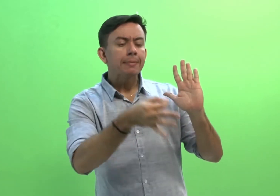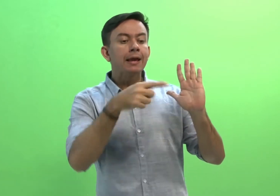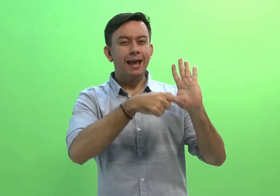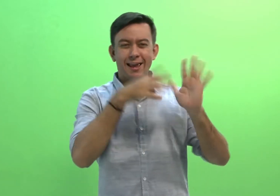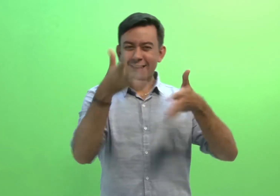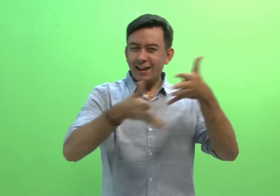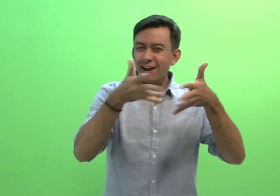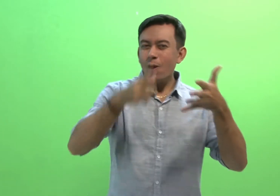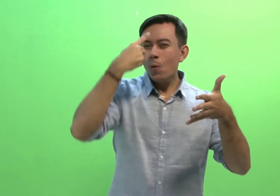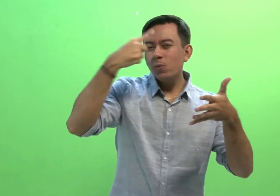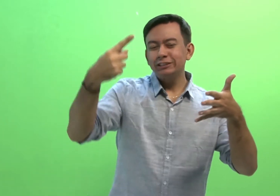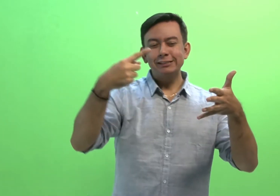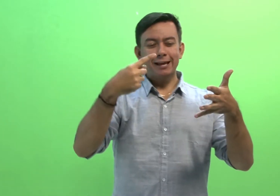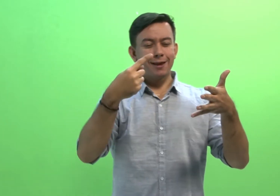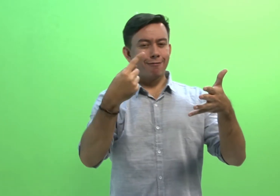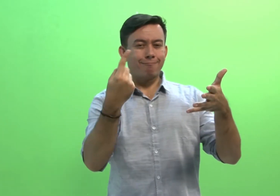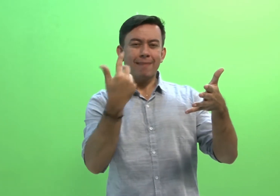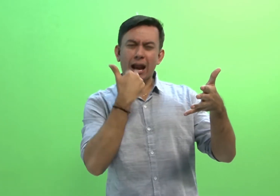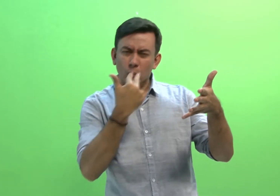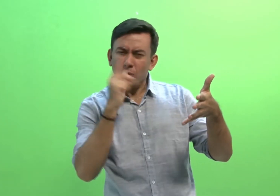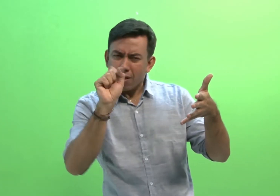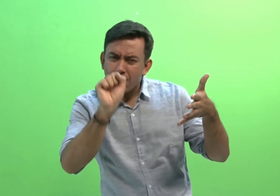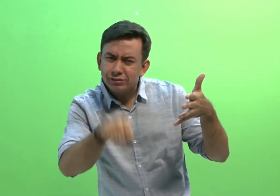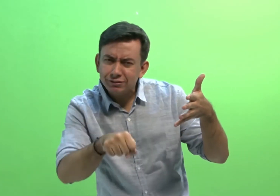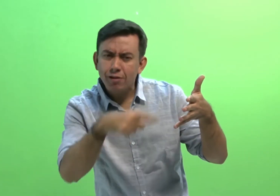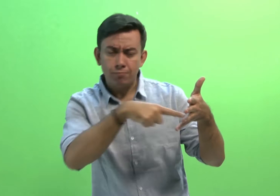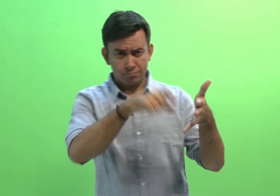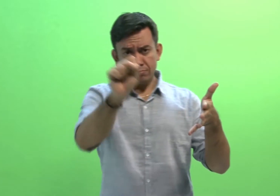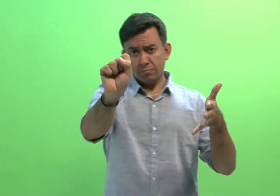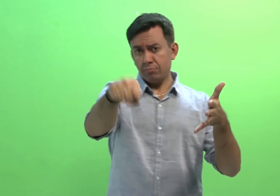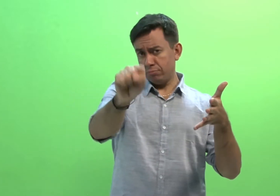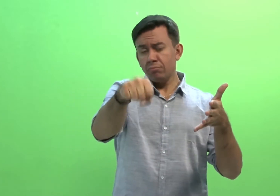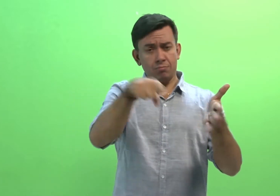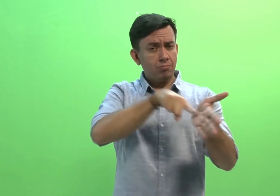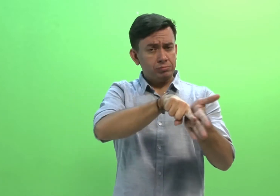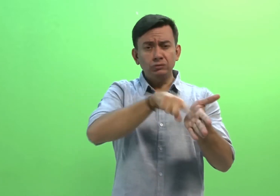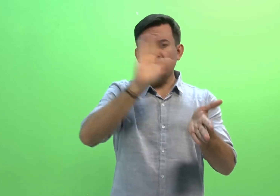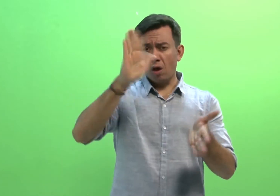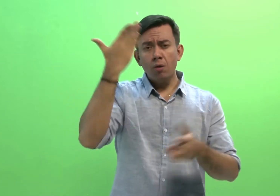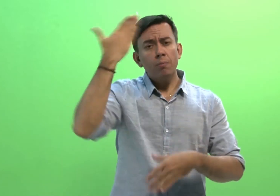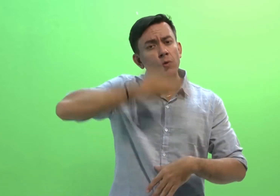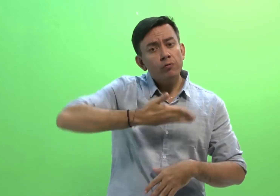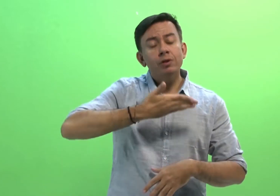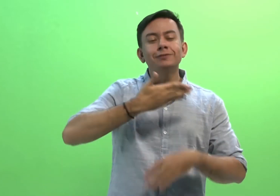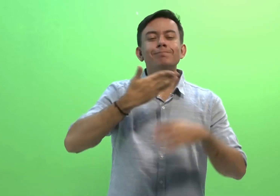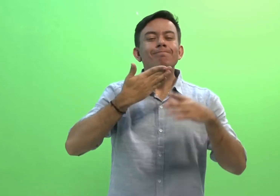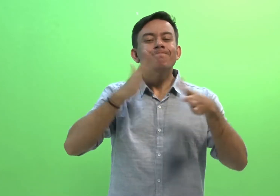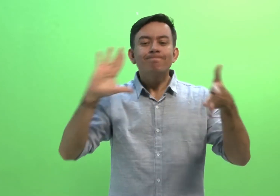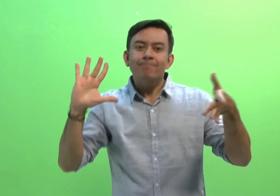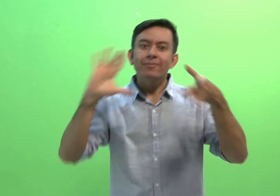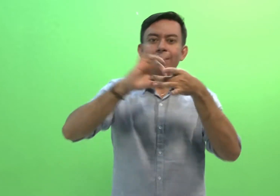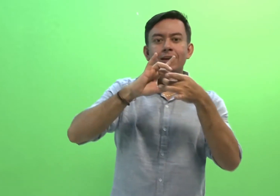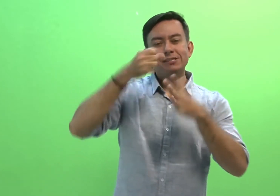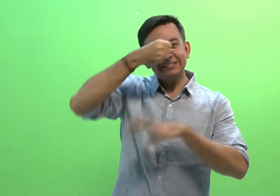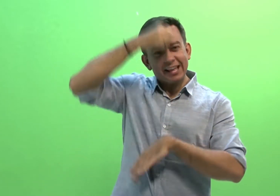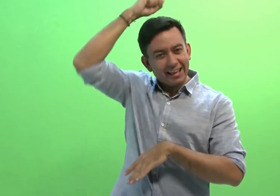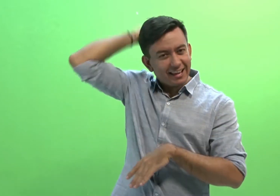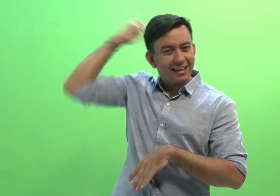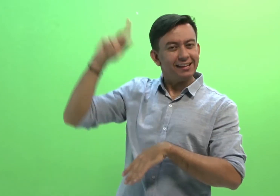a opinião dele é de que a língua de sinais, ela é sim uma língua. As pesquisas já comprovaram